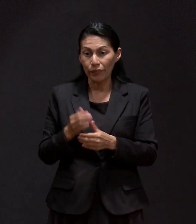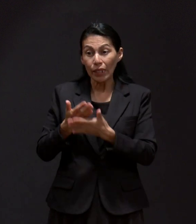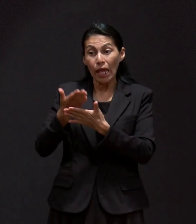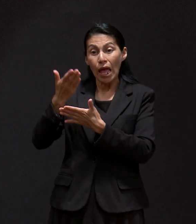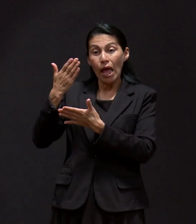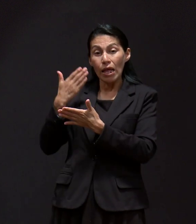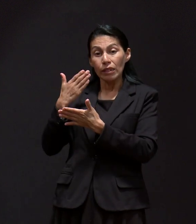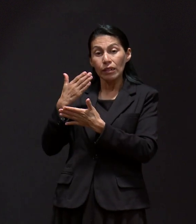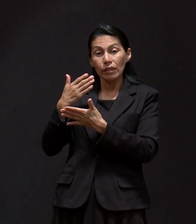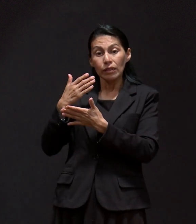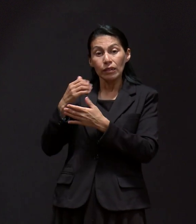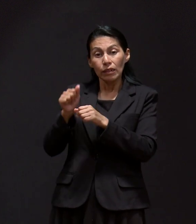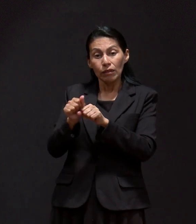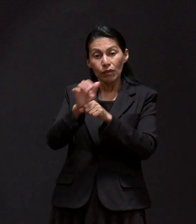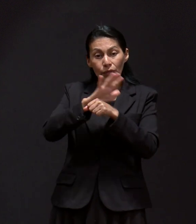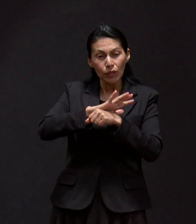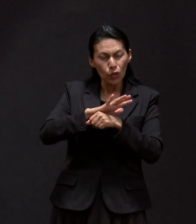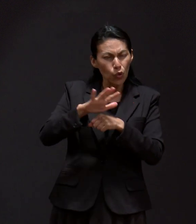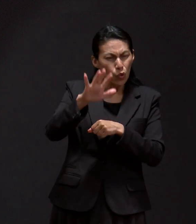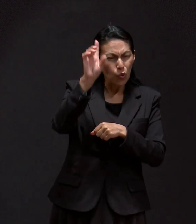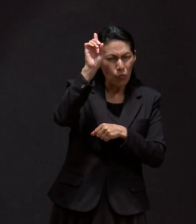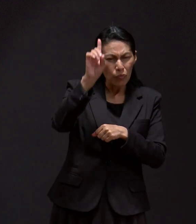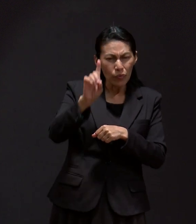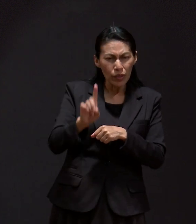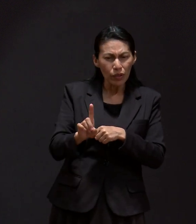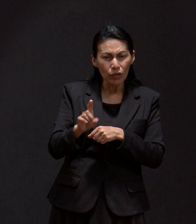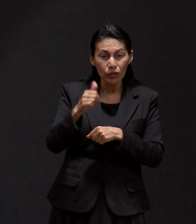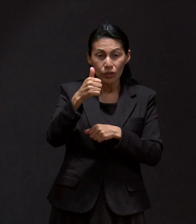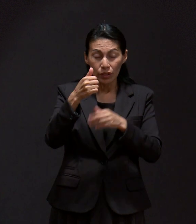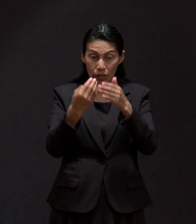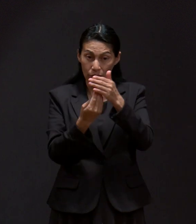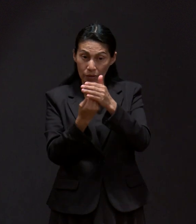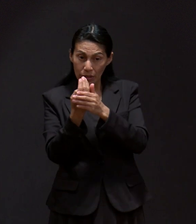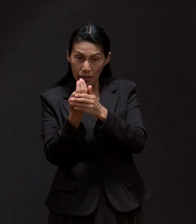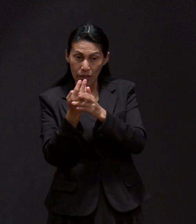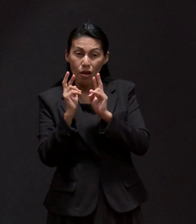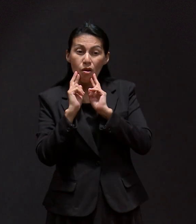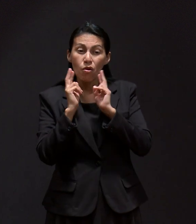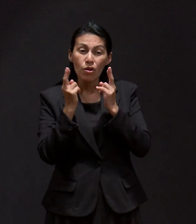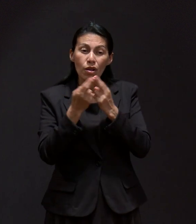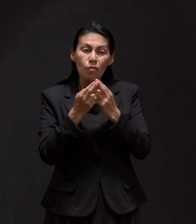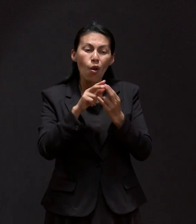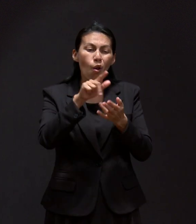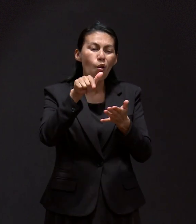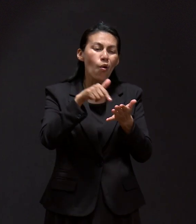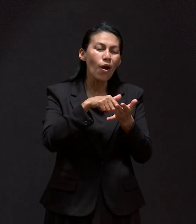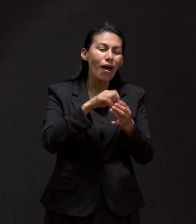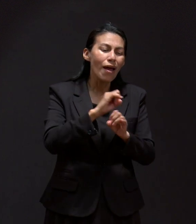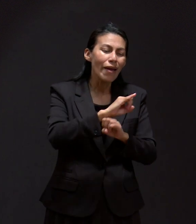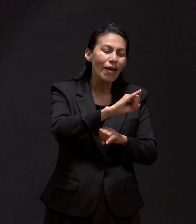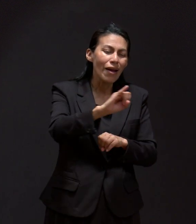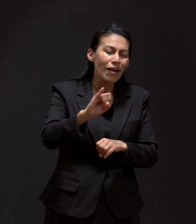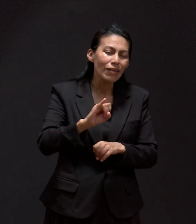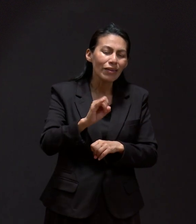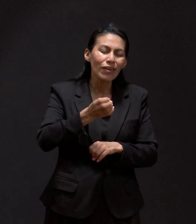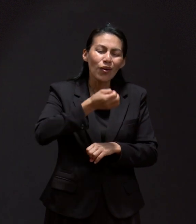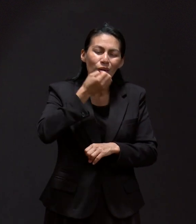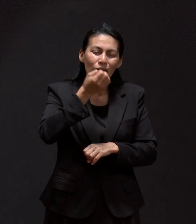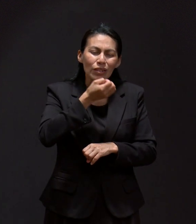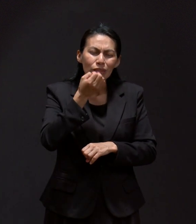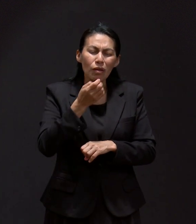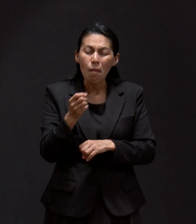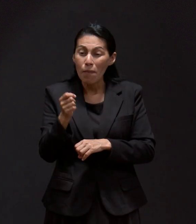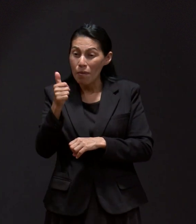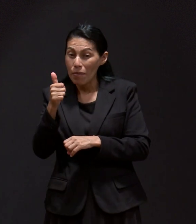antes de la pandemia nos reuníamos en el jardín de oración todos los domingos a las seis de la mañana primero empezamos